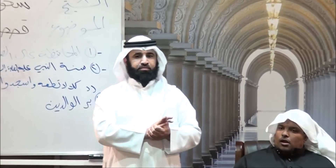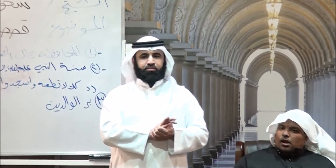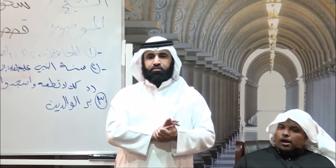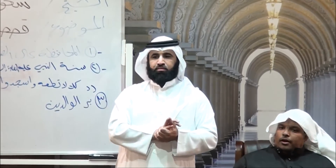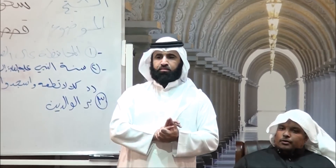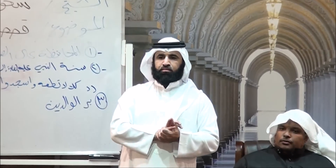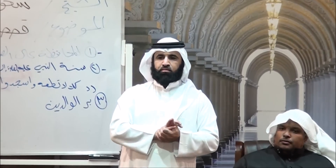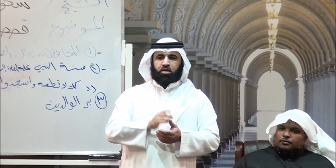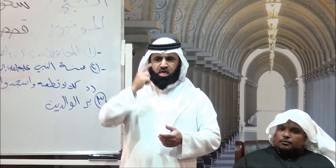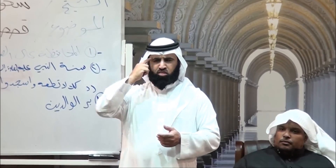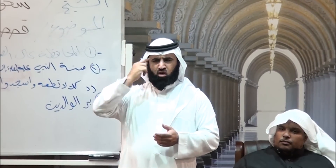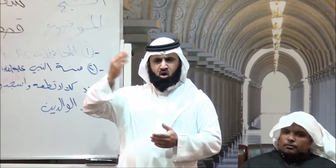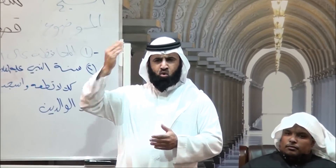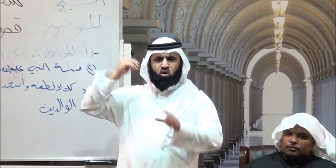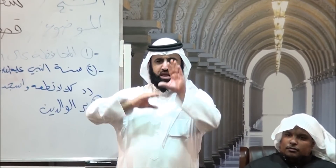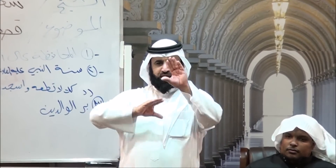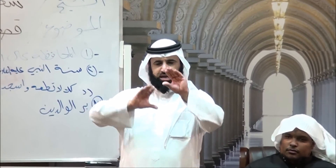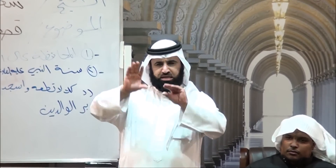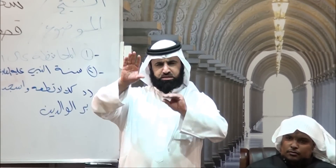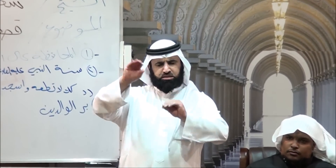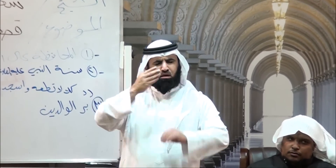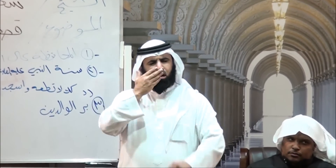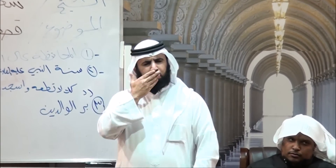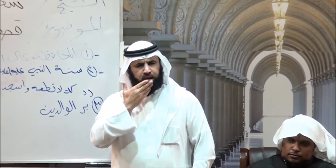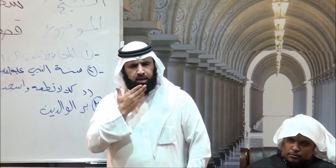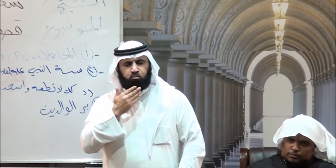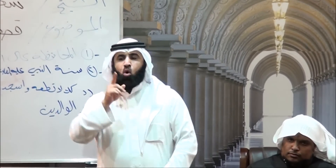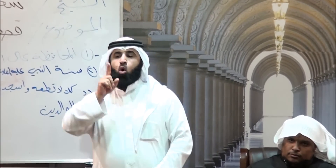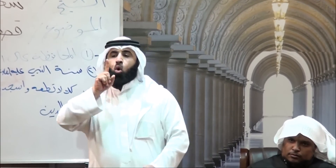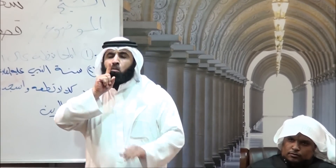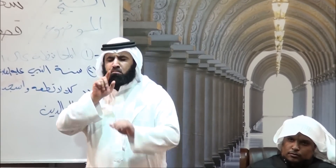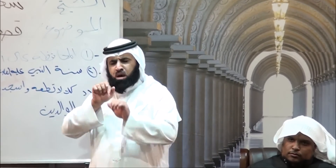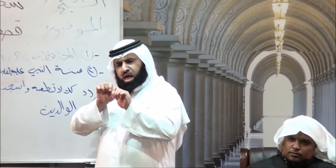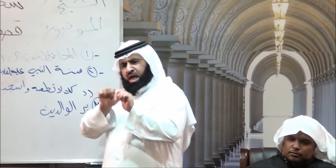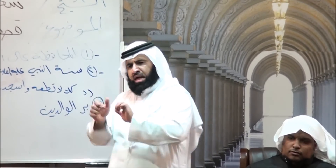فيما أذكر من القصص العجيبة في الأم،